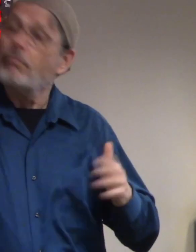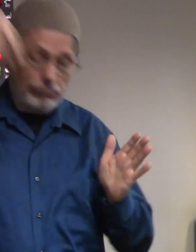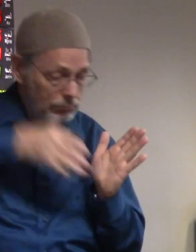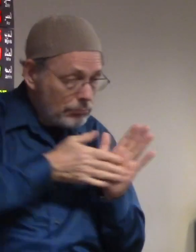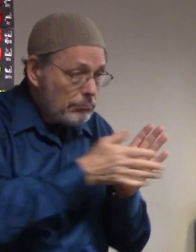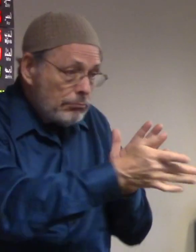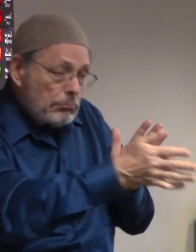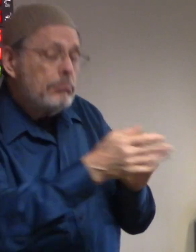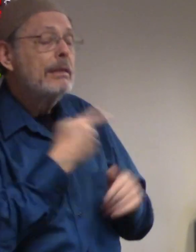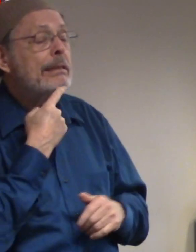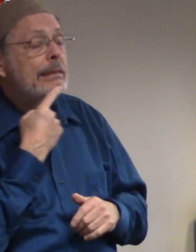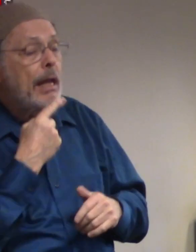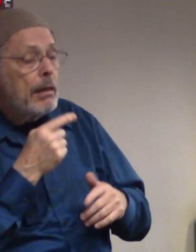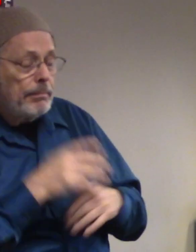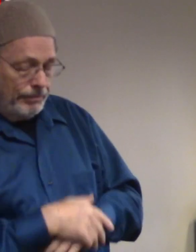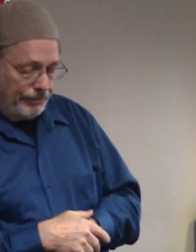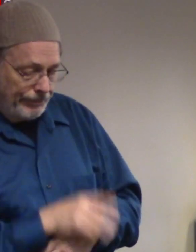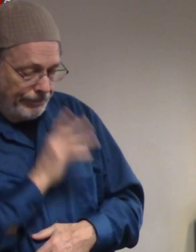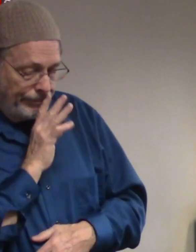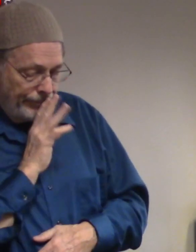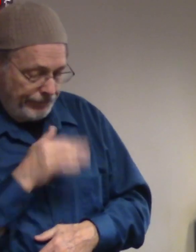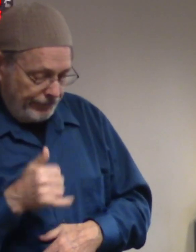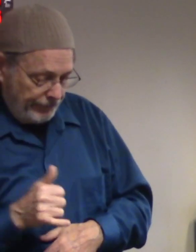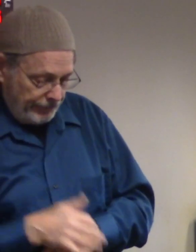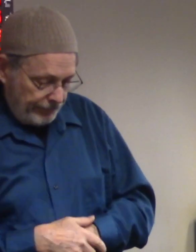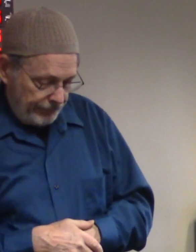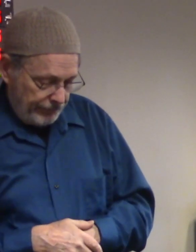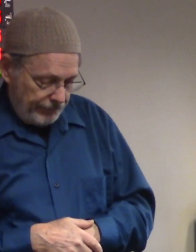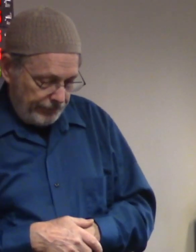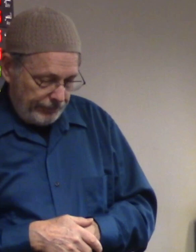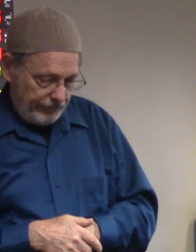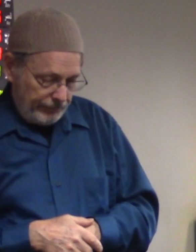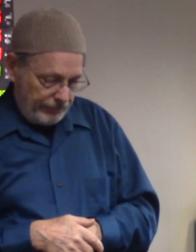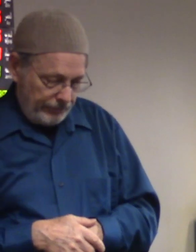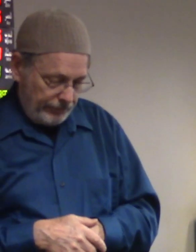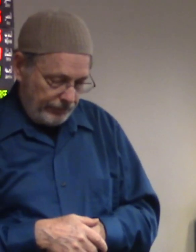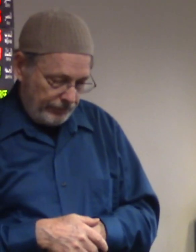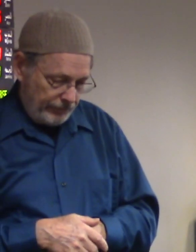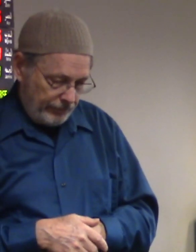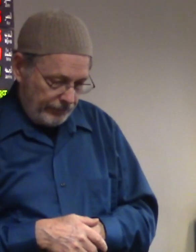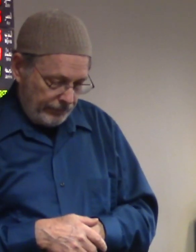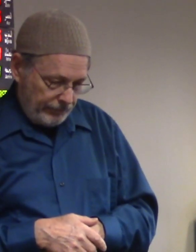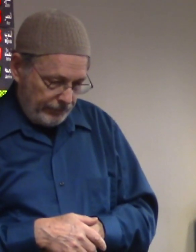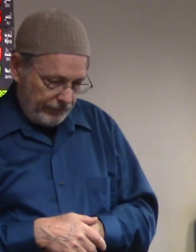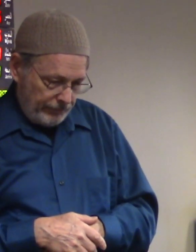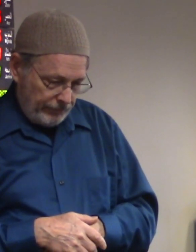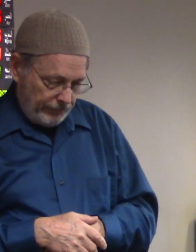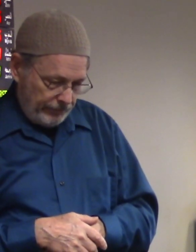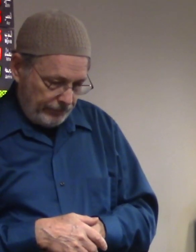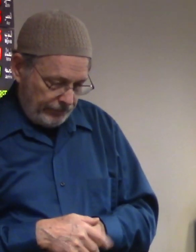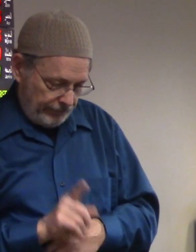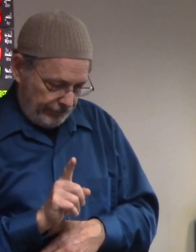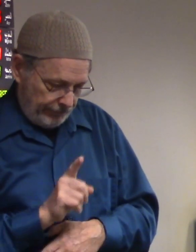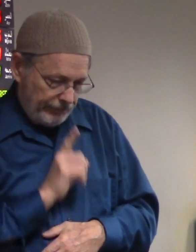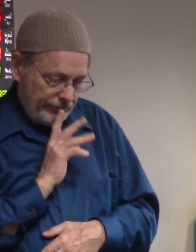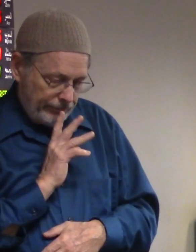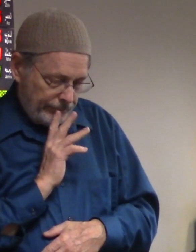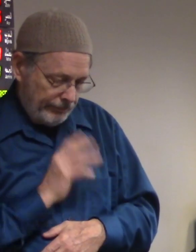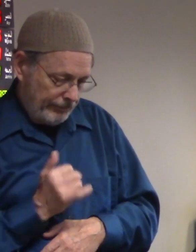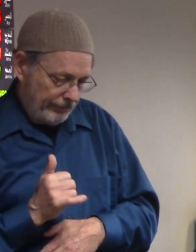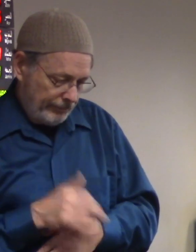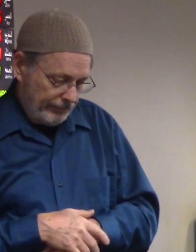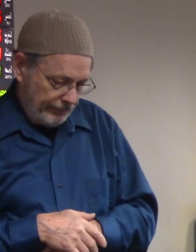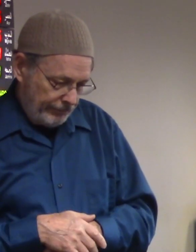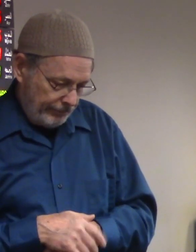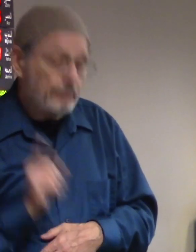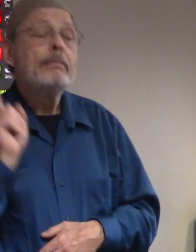مَيْتًا فَأَحْيَيْنَاهُ وَجَعَلْنَا لَهُ نُورًا يَمْشُ بِهِ فِي النَّاسِ كَمَثَلَهُ فِي ظُلُمَاتِ لَيْسَ بِخَارِجِ مِنْهَا.